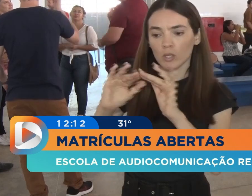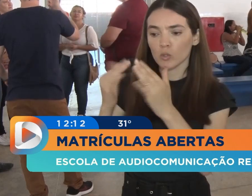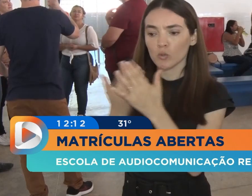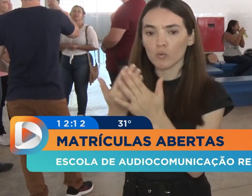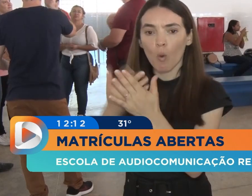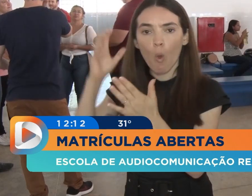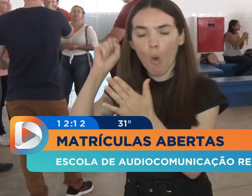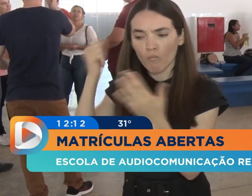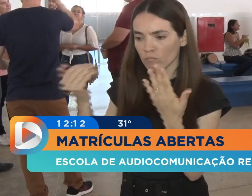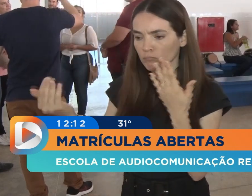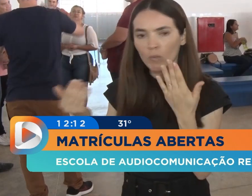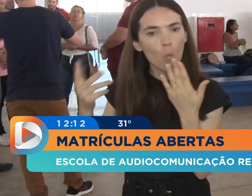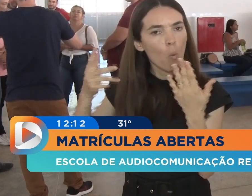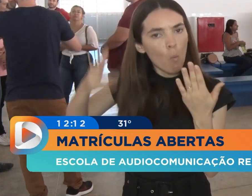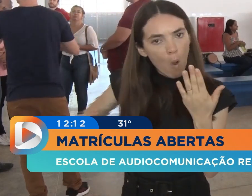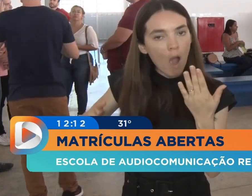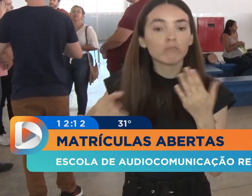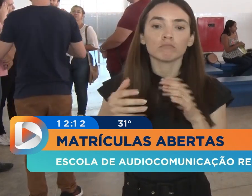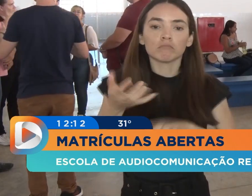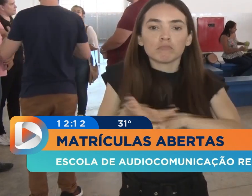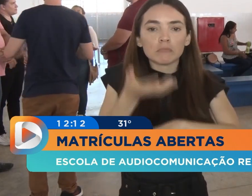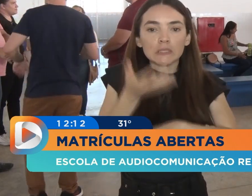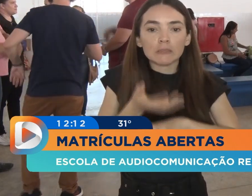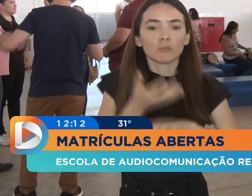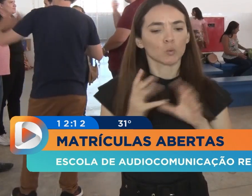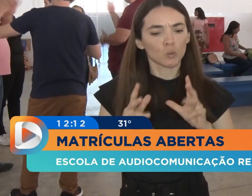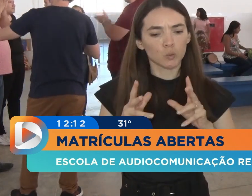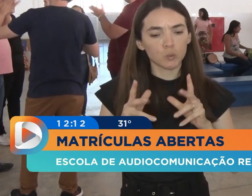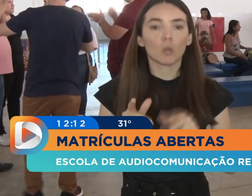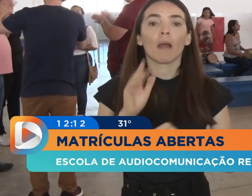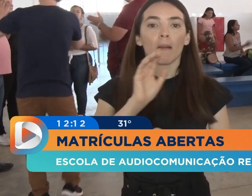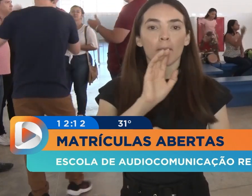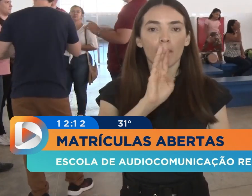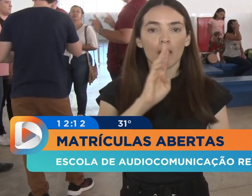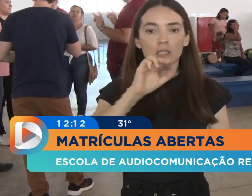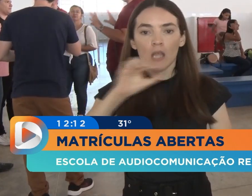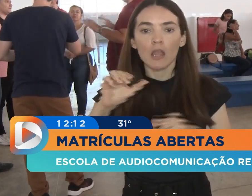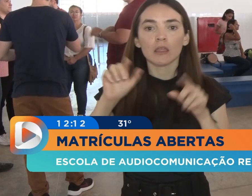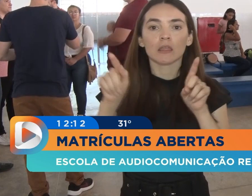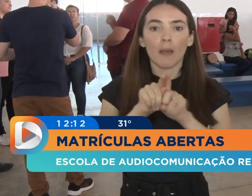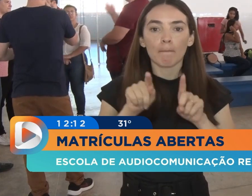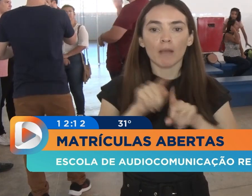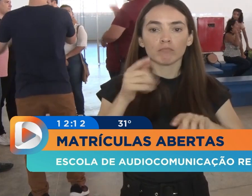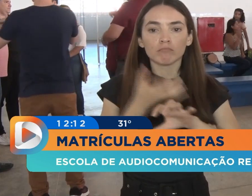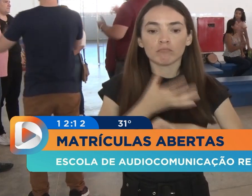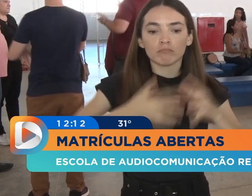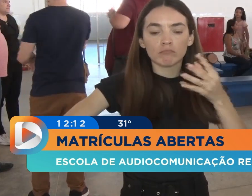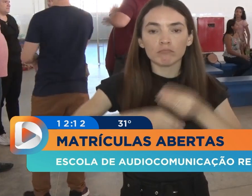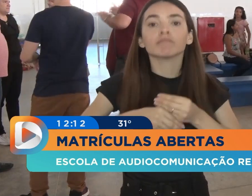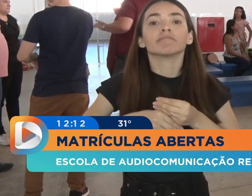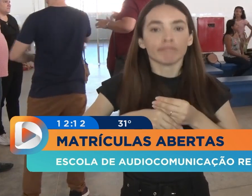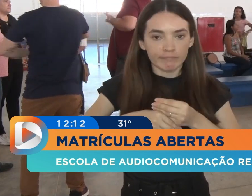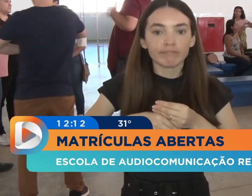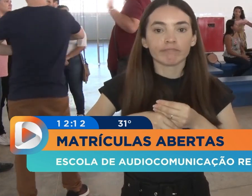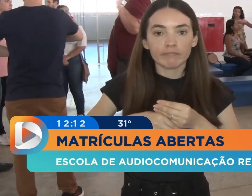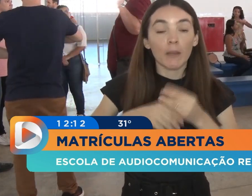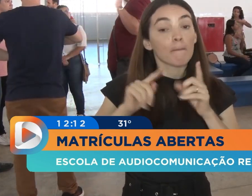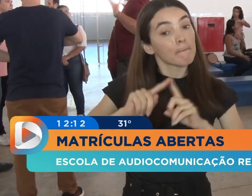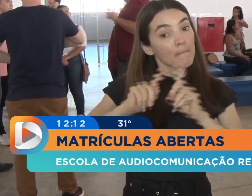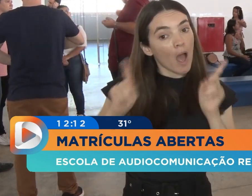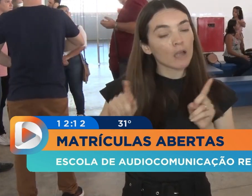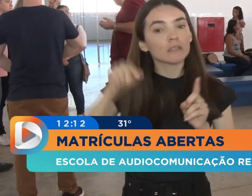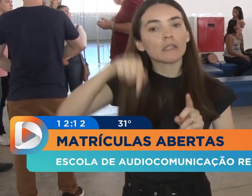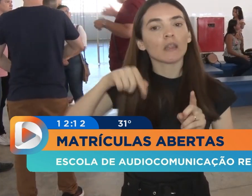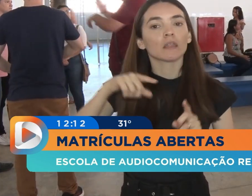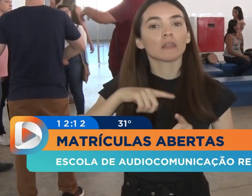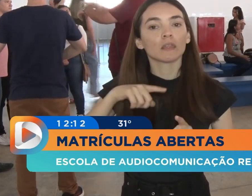ensina. Nós trabalhamos todas as disciplinas, BNCC e de base diversificada das escolas regulares, mas